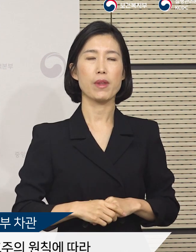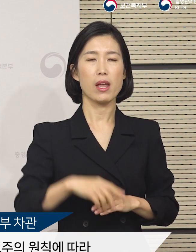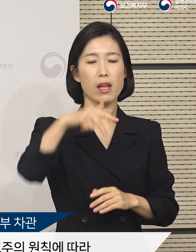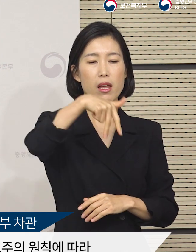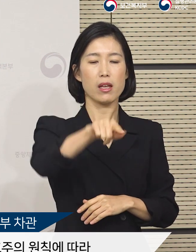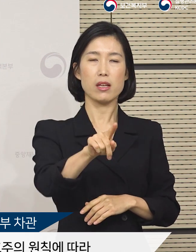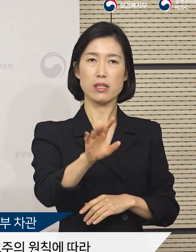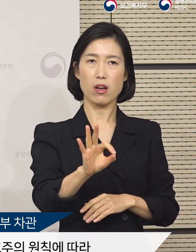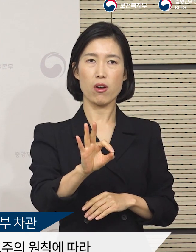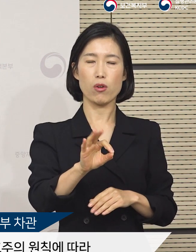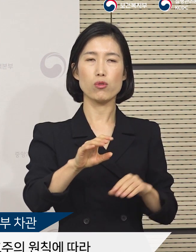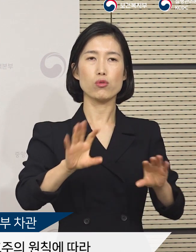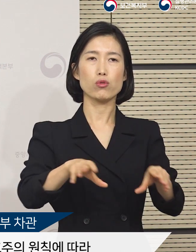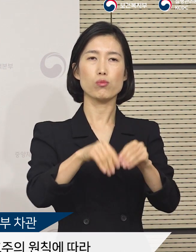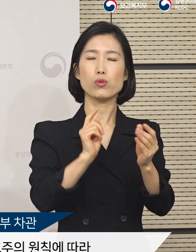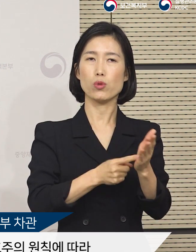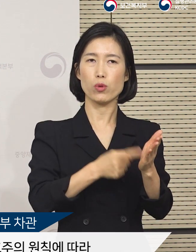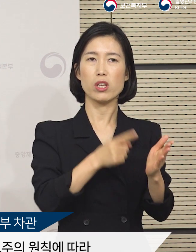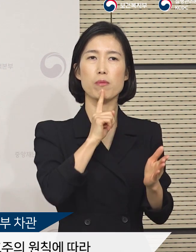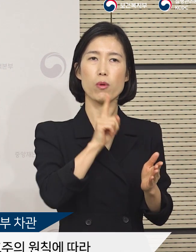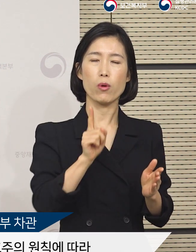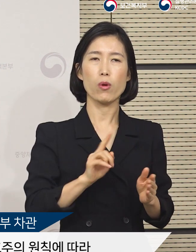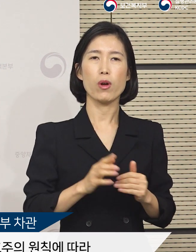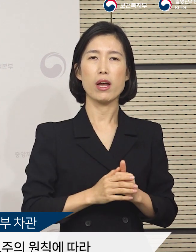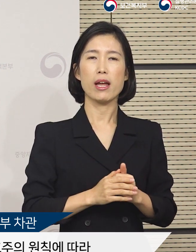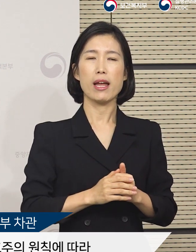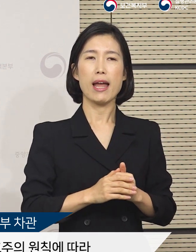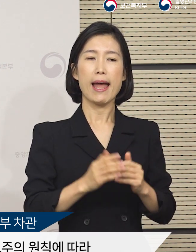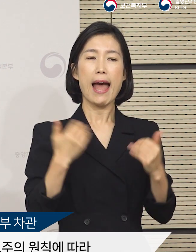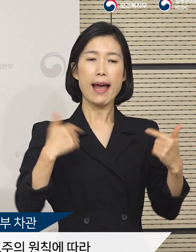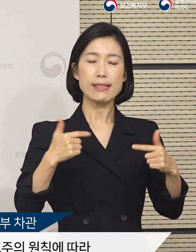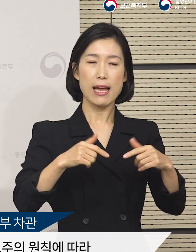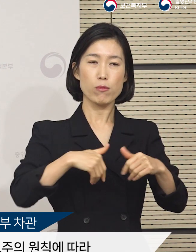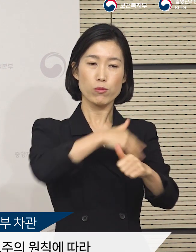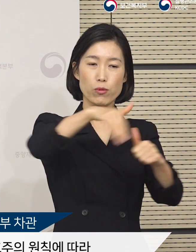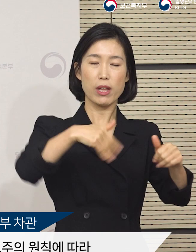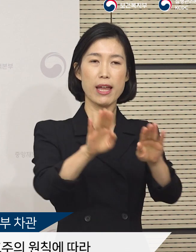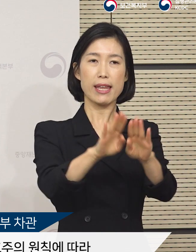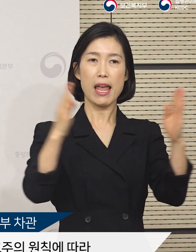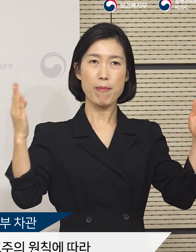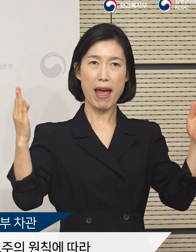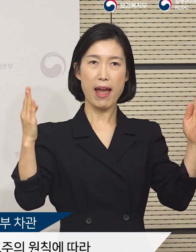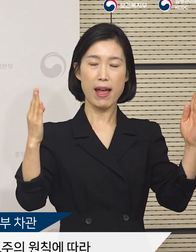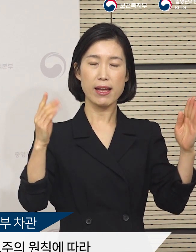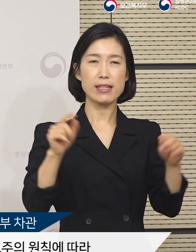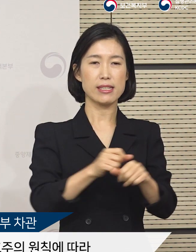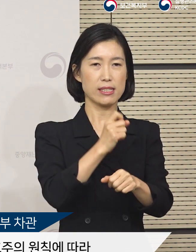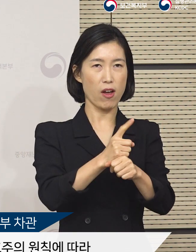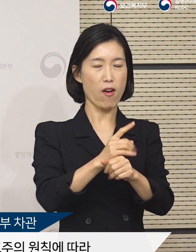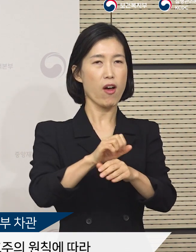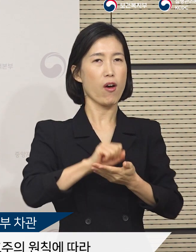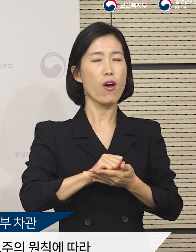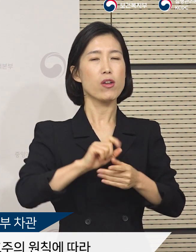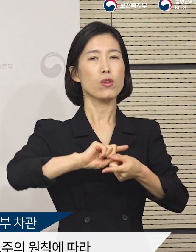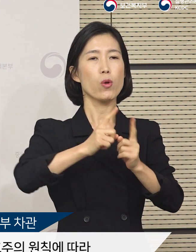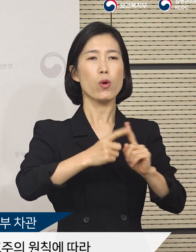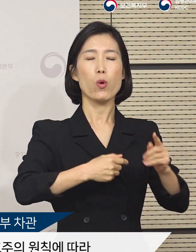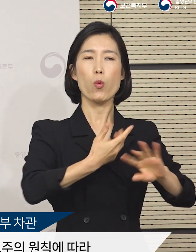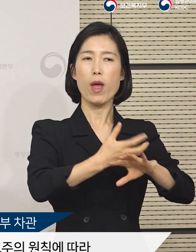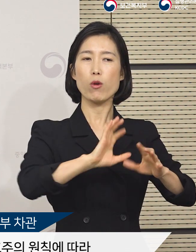정세균 국무총리께서는 개방성의 근간을 유지하되 상호주의 원칙에 따라